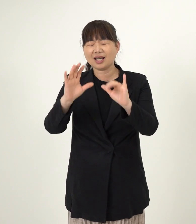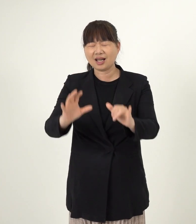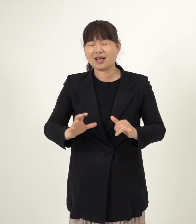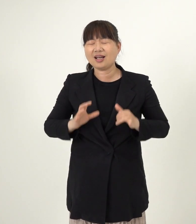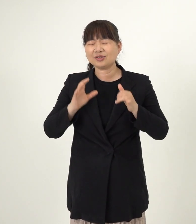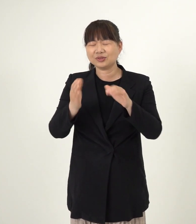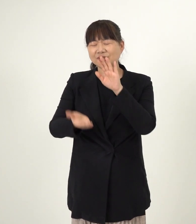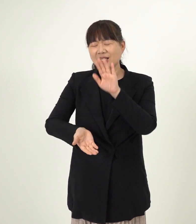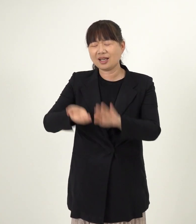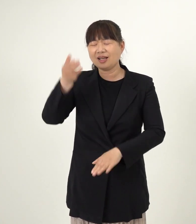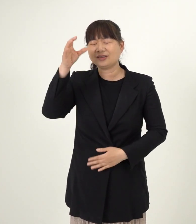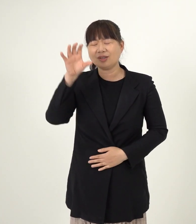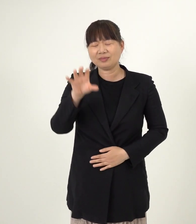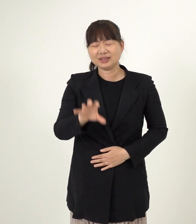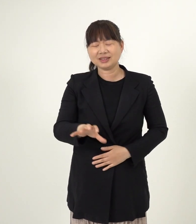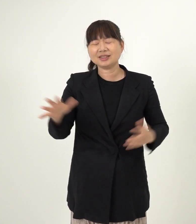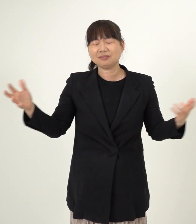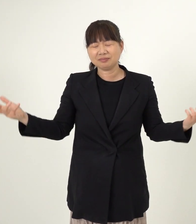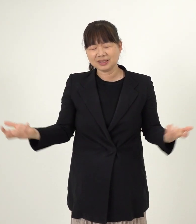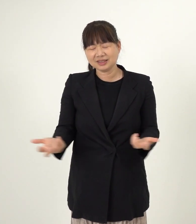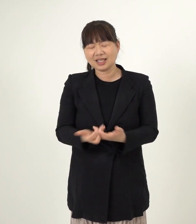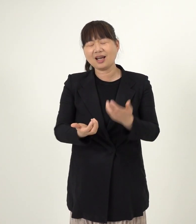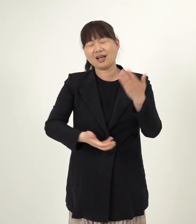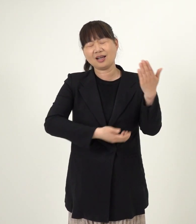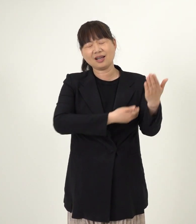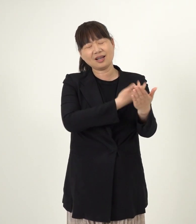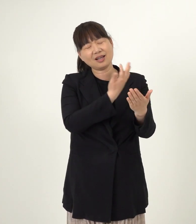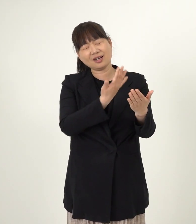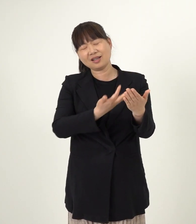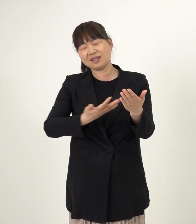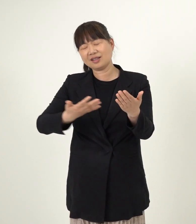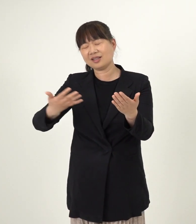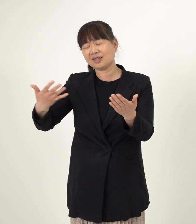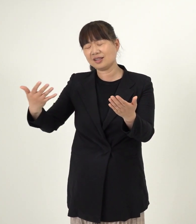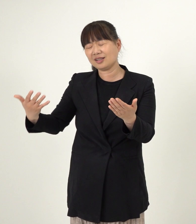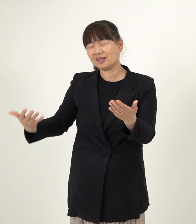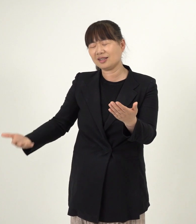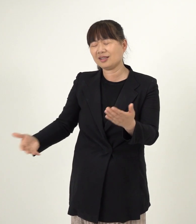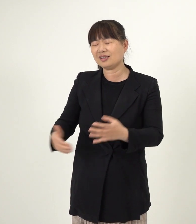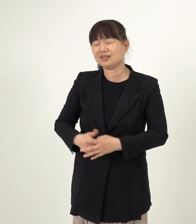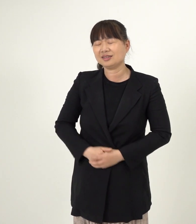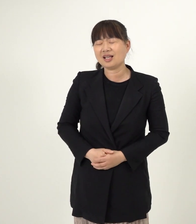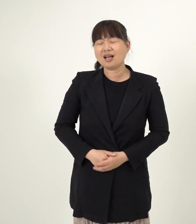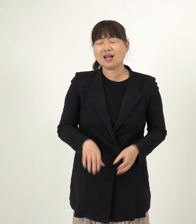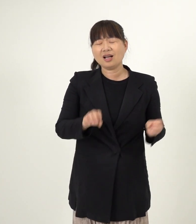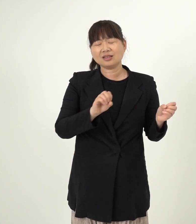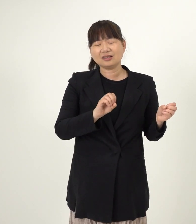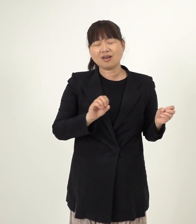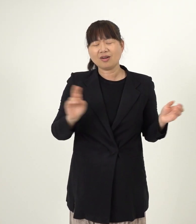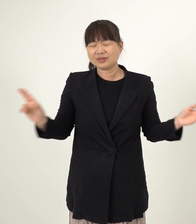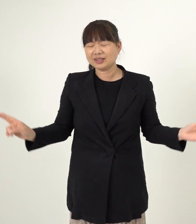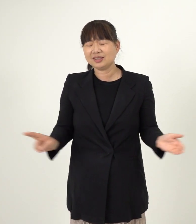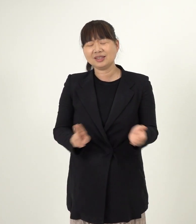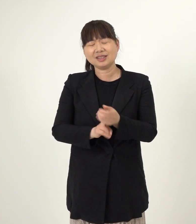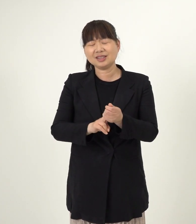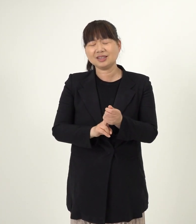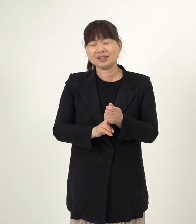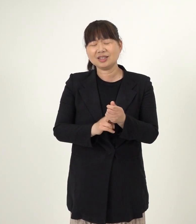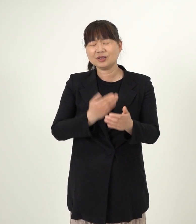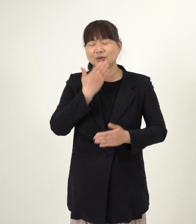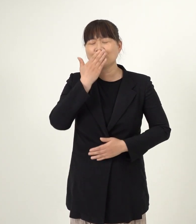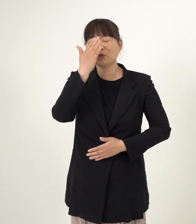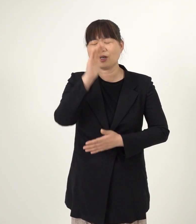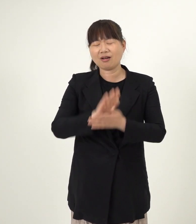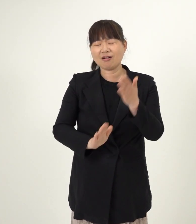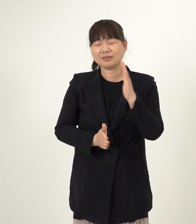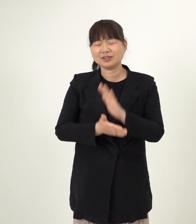세상 위에 넘칩니다. 가릴 수 없는 주 영광, 가릴